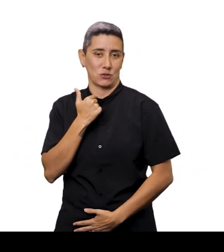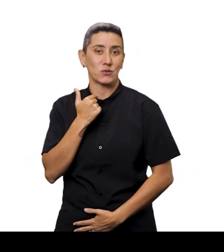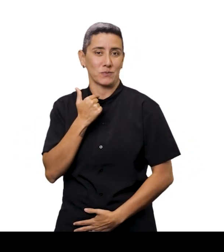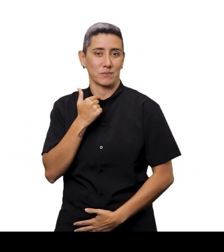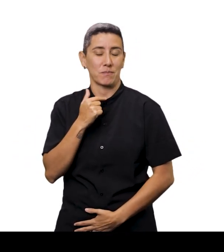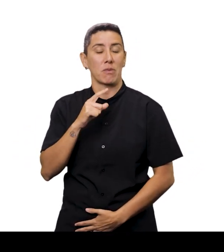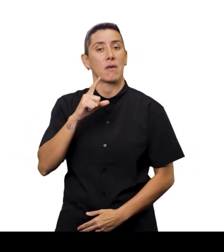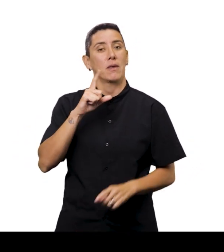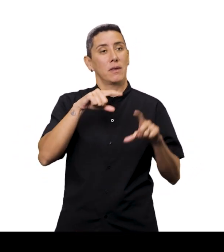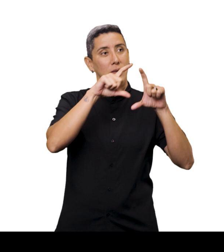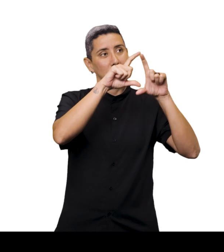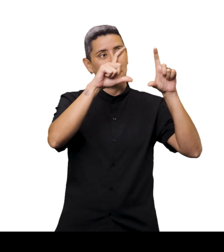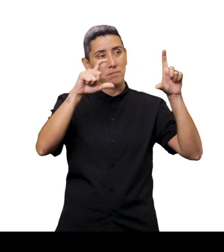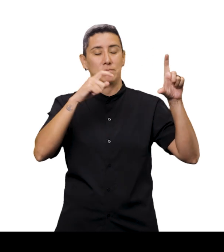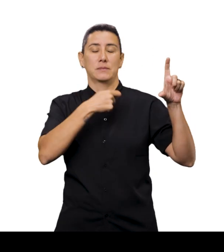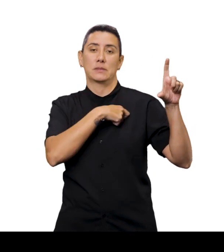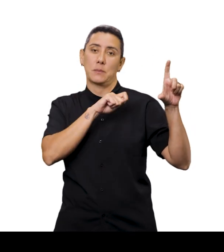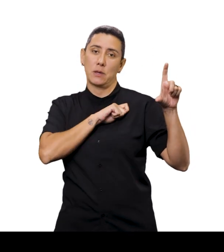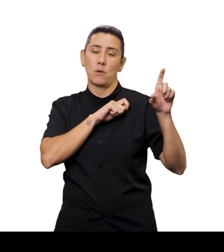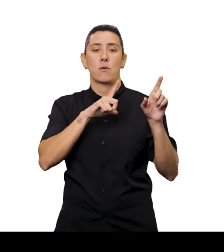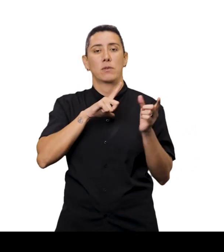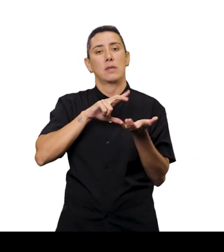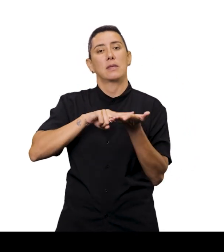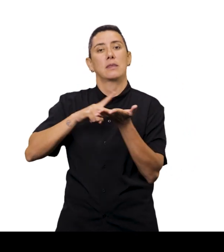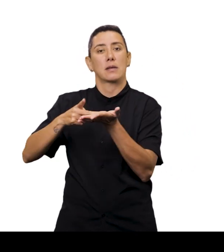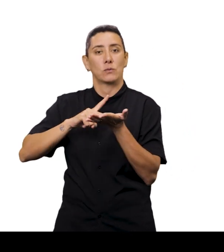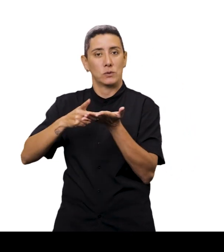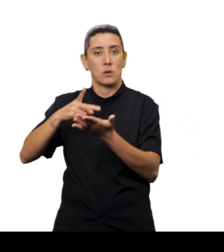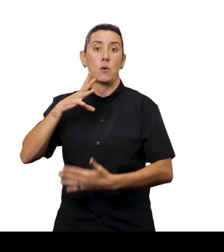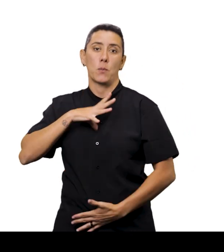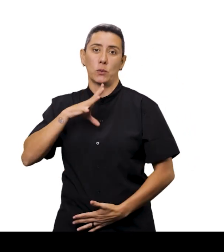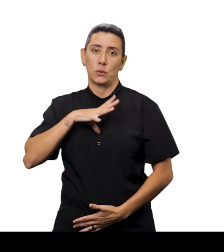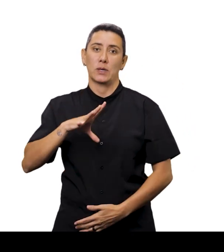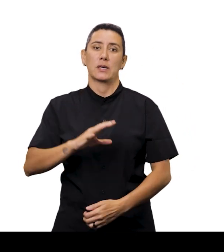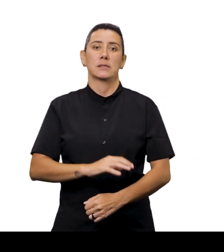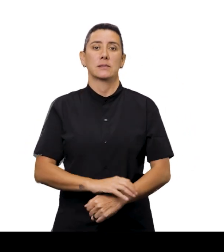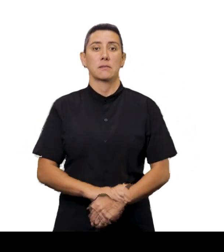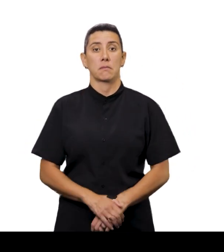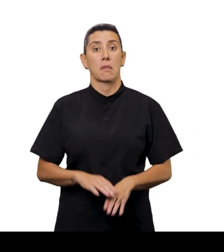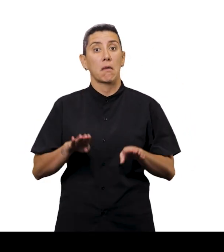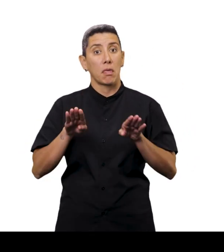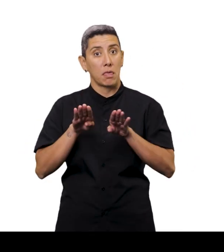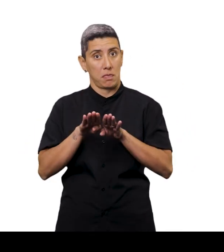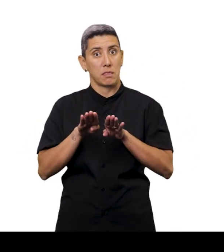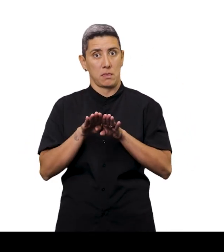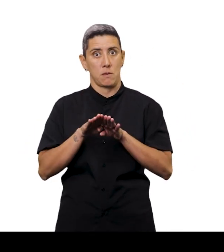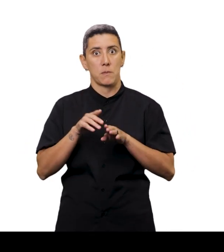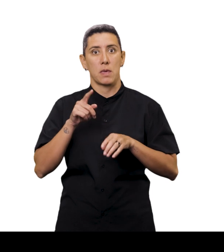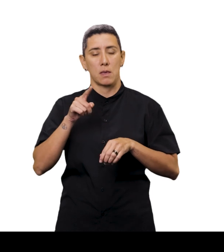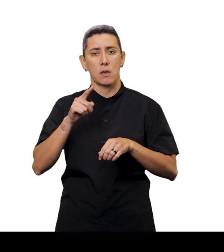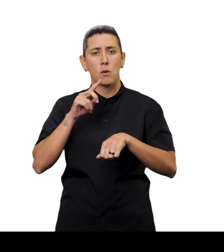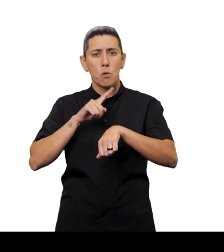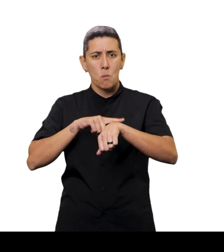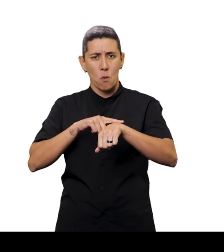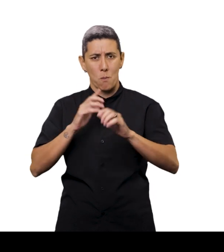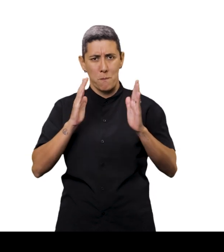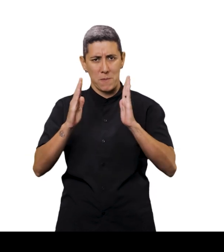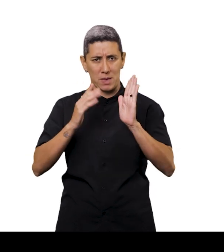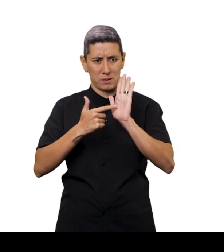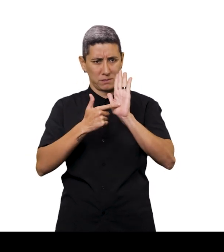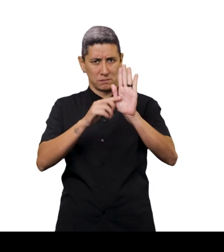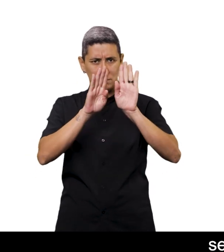los movimentos del desejo, ou em português, Voz aos movimentos do desejo. Além disso,